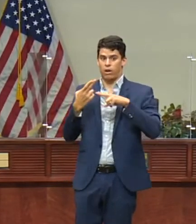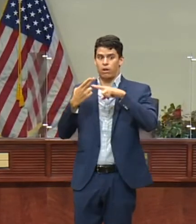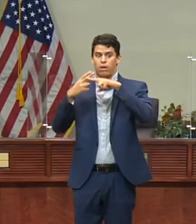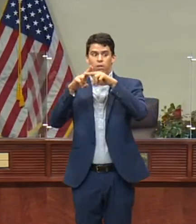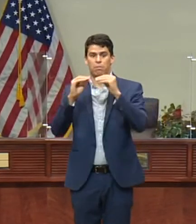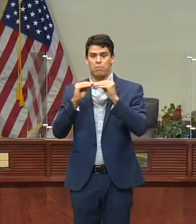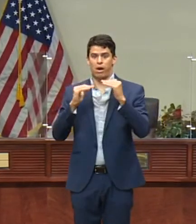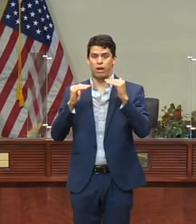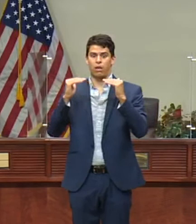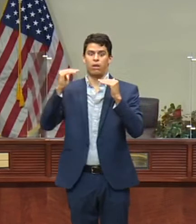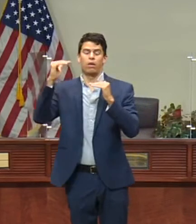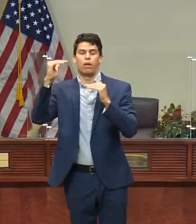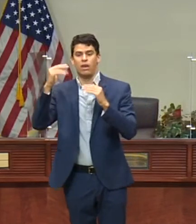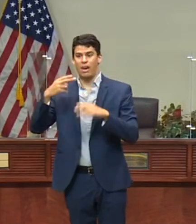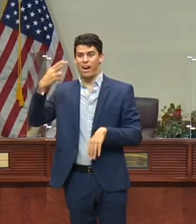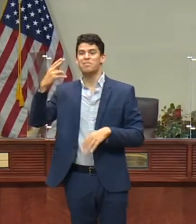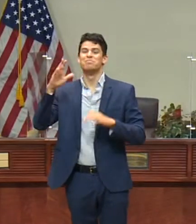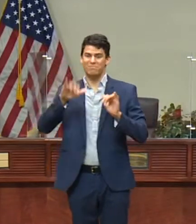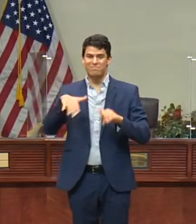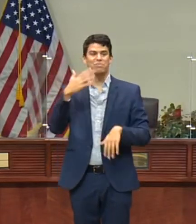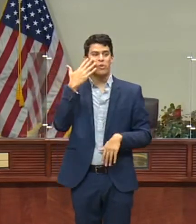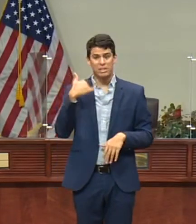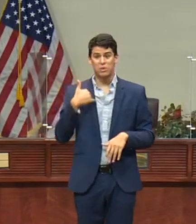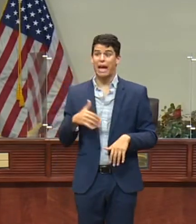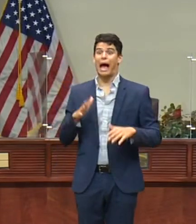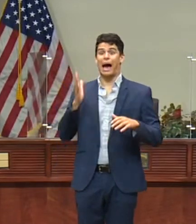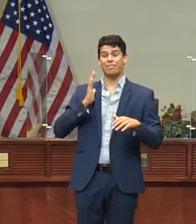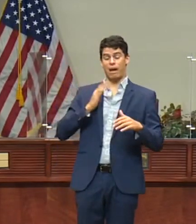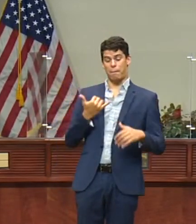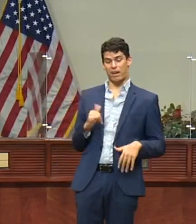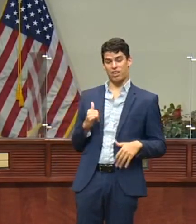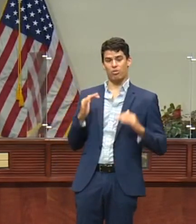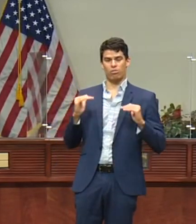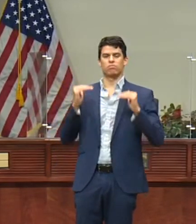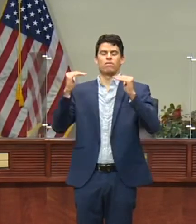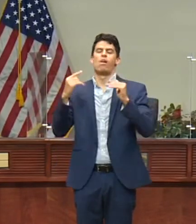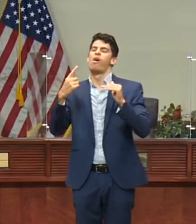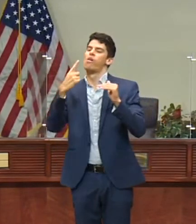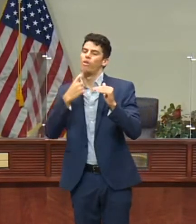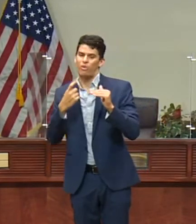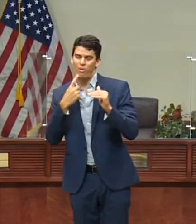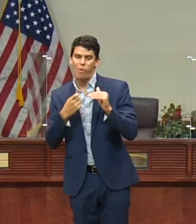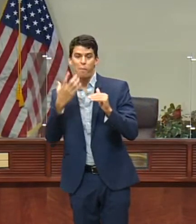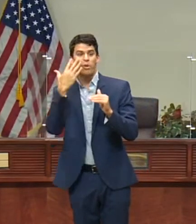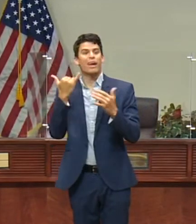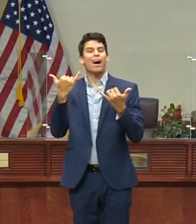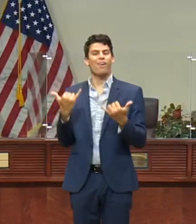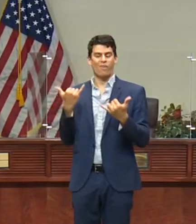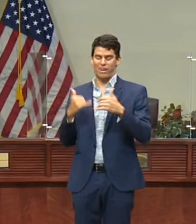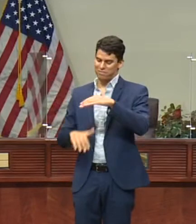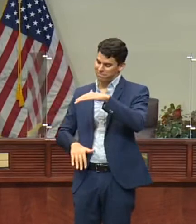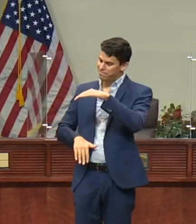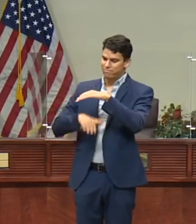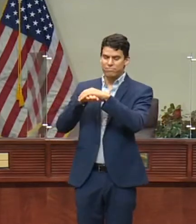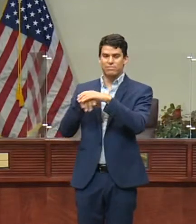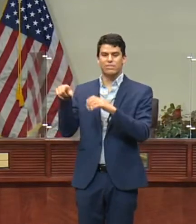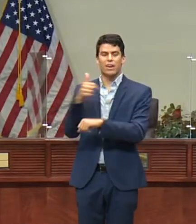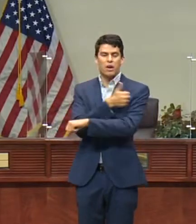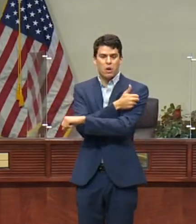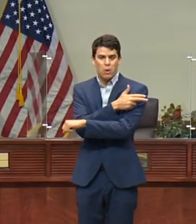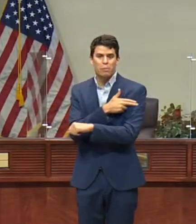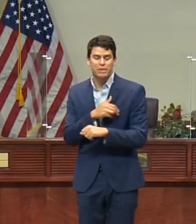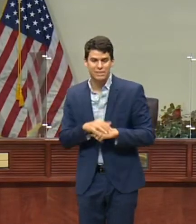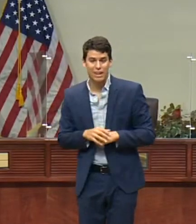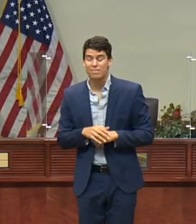Por eso nos movimos a nivel rojo. Solo nos movimos a nivel rojo cuando nuestra capacidad está al máximo. Así es como estamos ahora mismo, y como